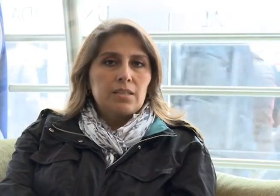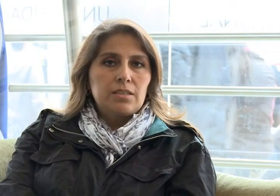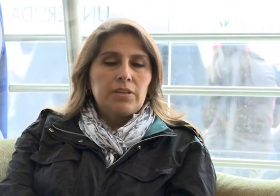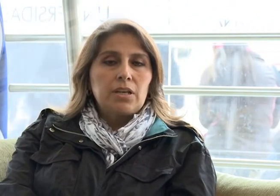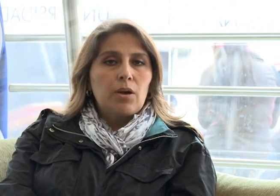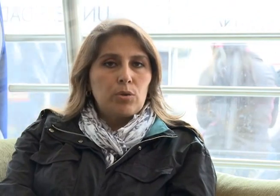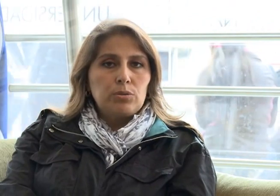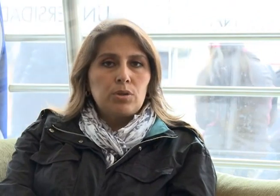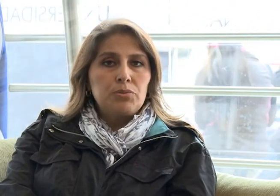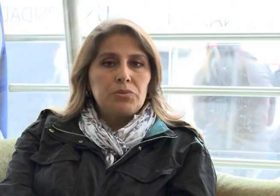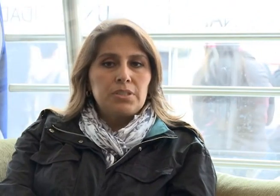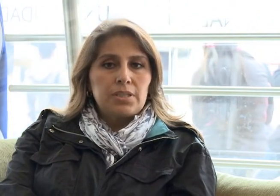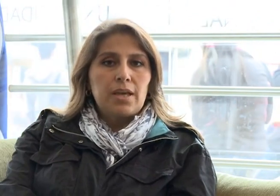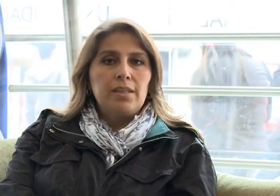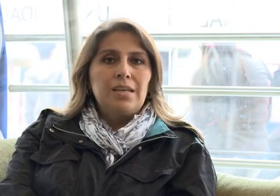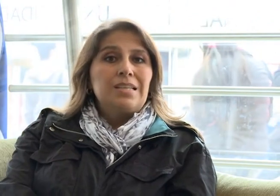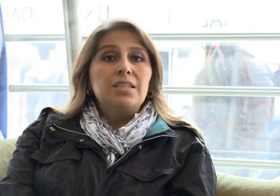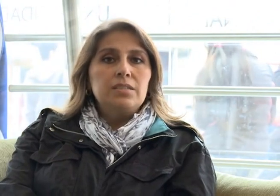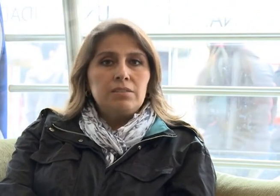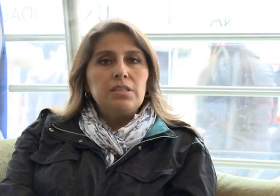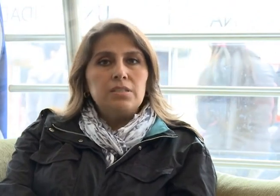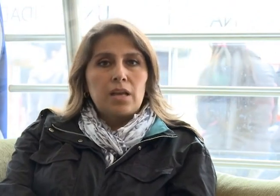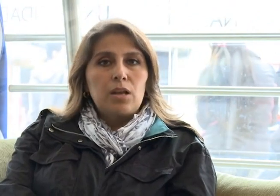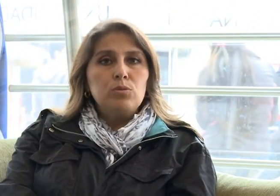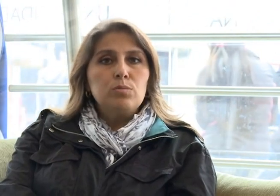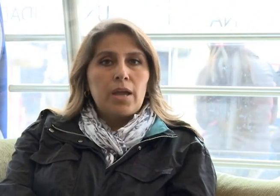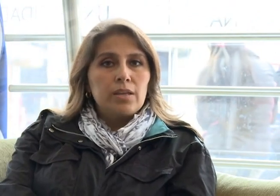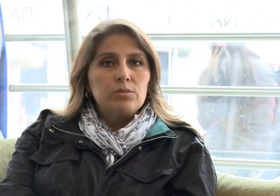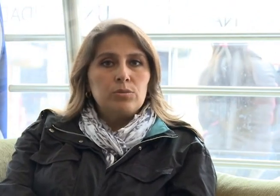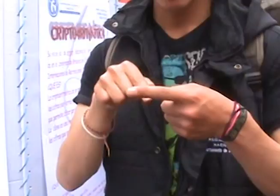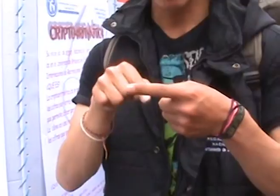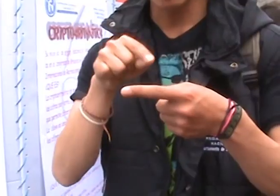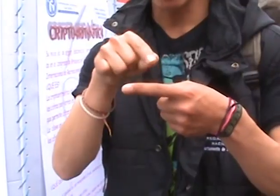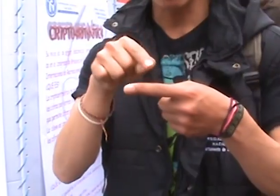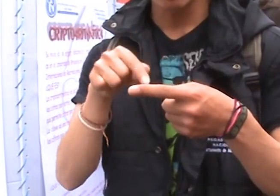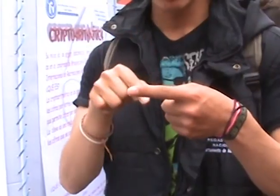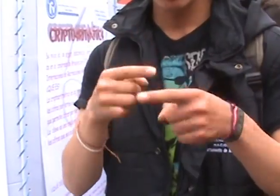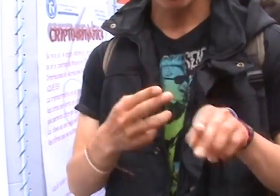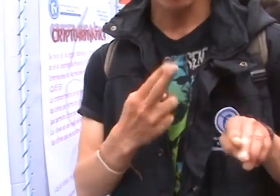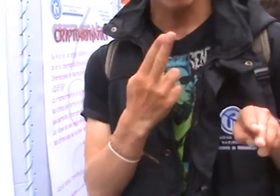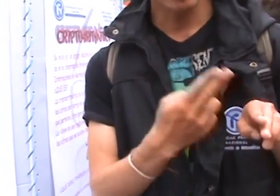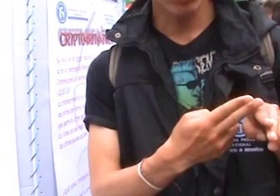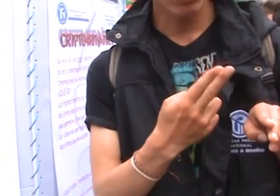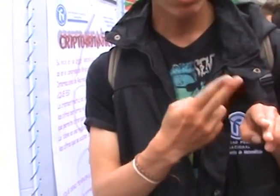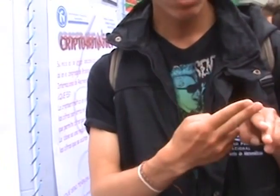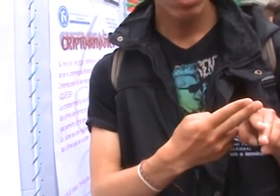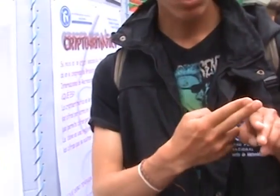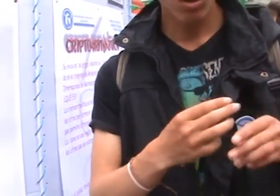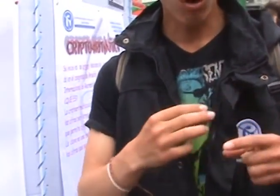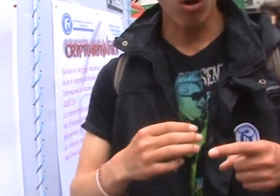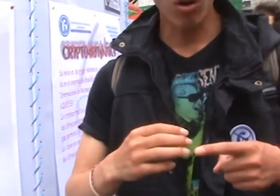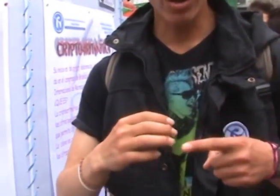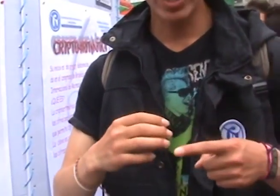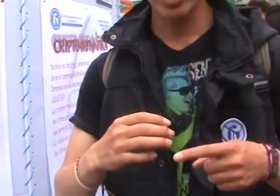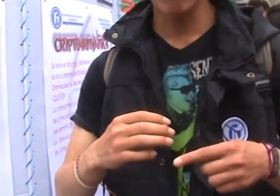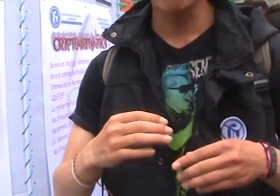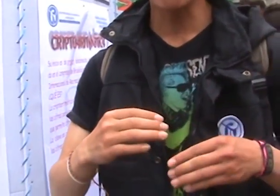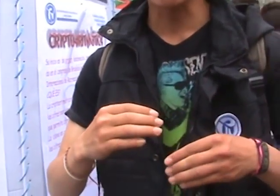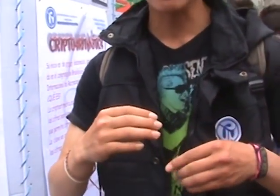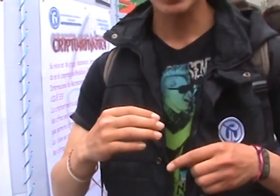lleven a cabo dentro de la universidad, sensibilizar a los maestros y a la comunidad oyente de quién es ese estudiante, de quién es ese